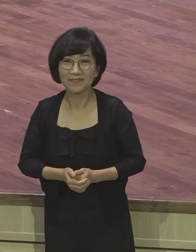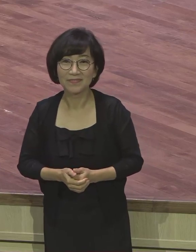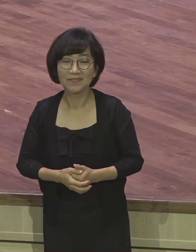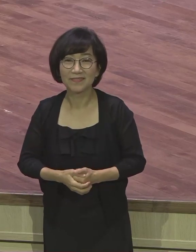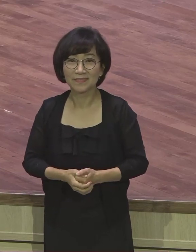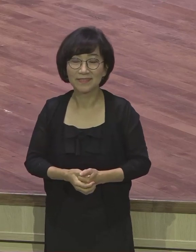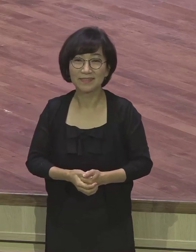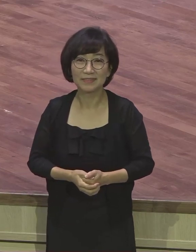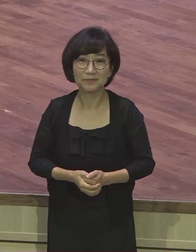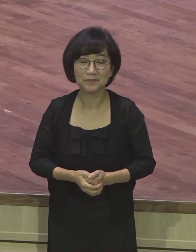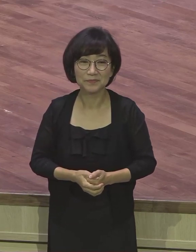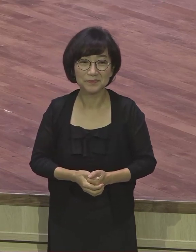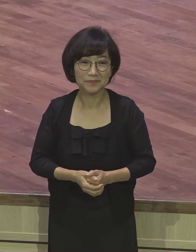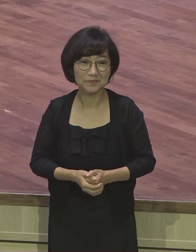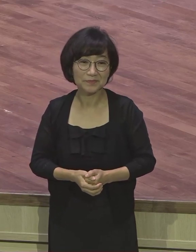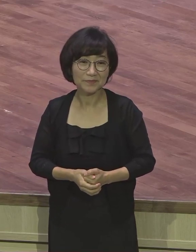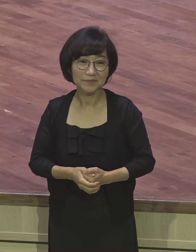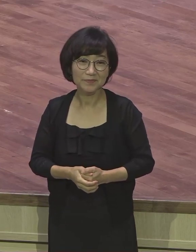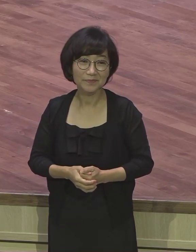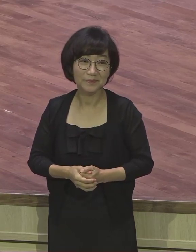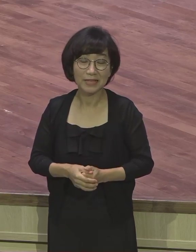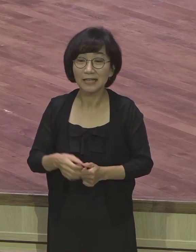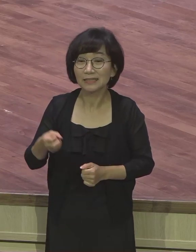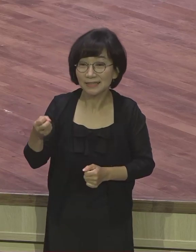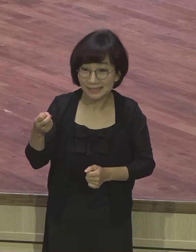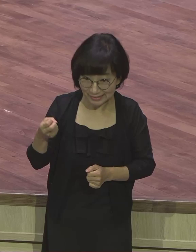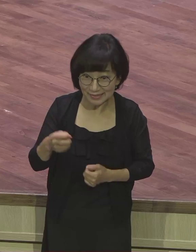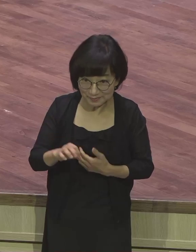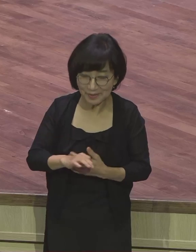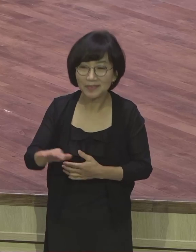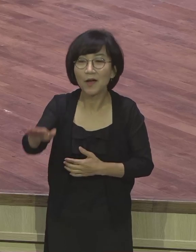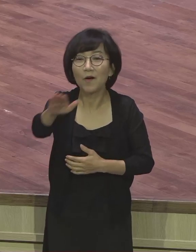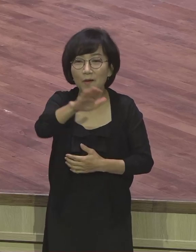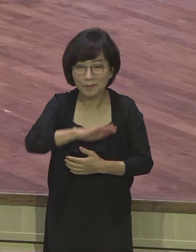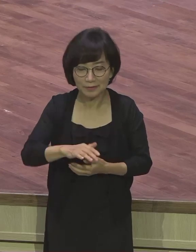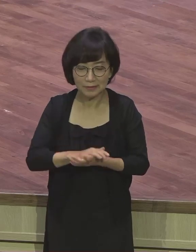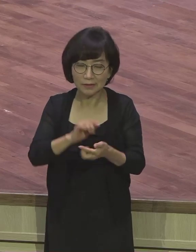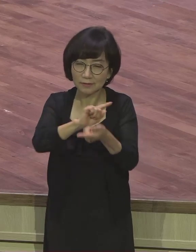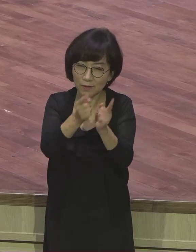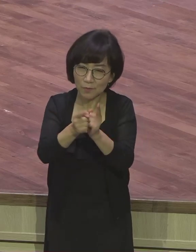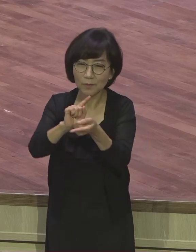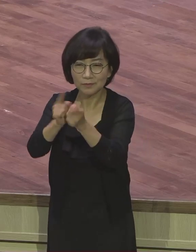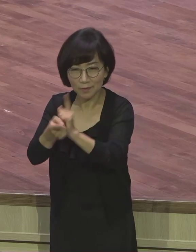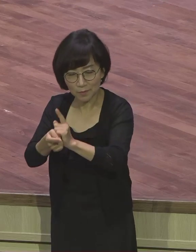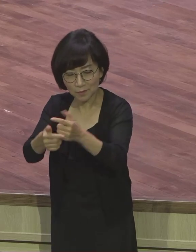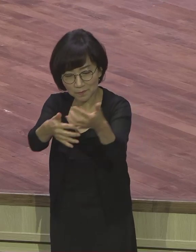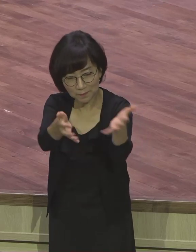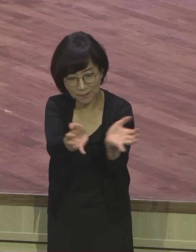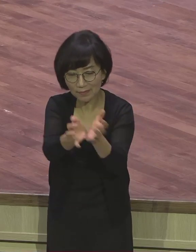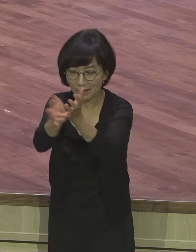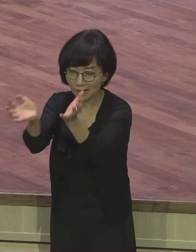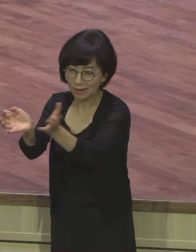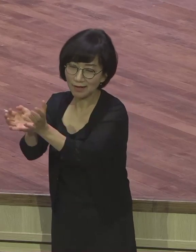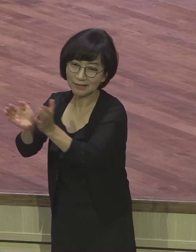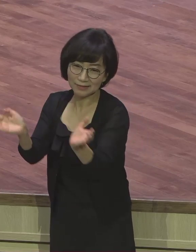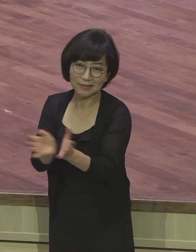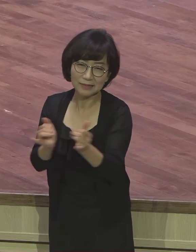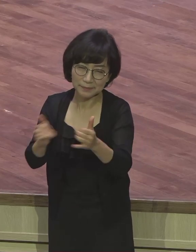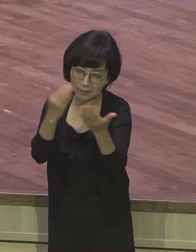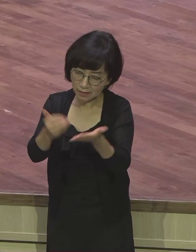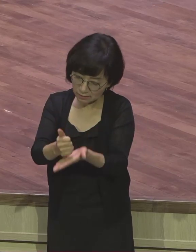안다고 하면 여러분 소속된 여러분 밑에 있는 그런 관계된 분들 소중하게 얘기하지.